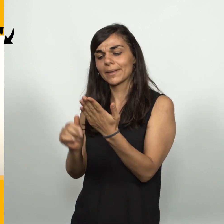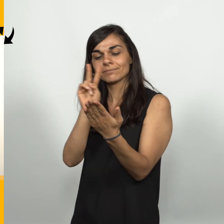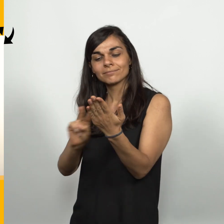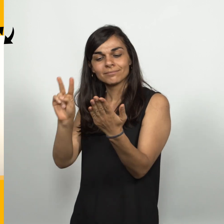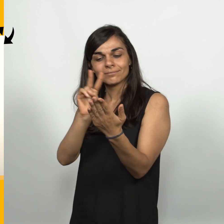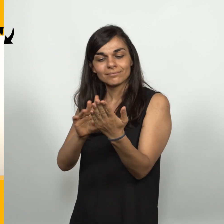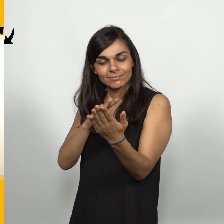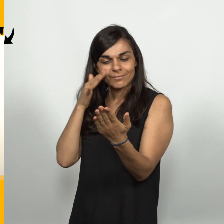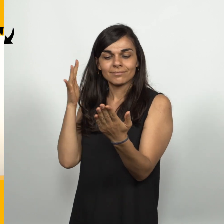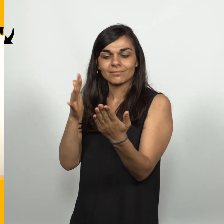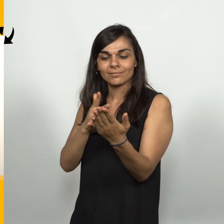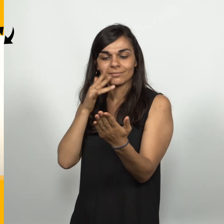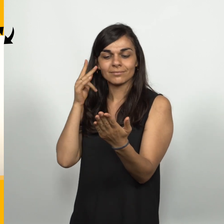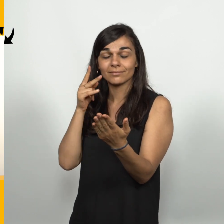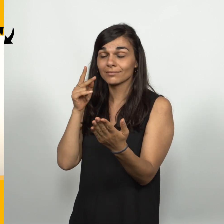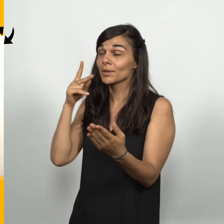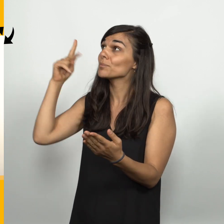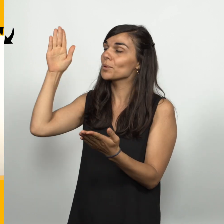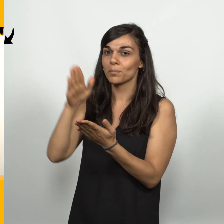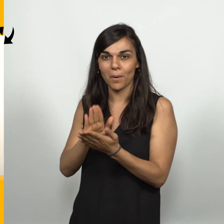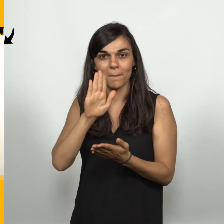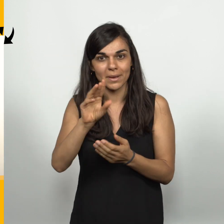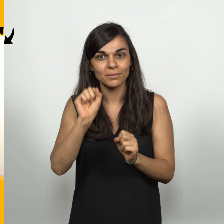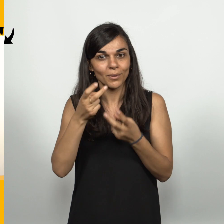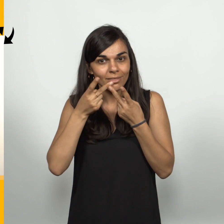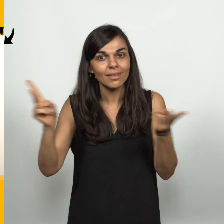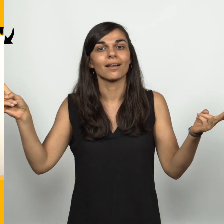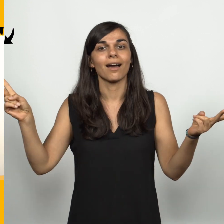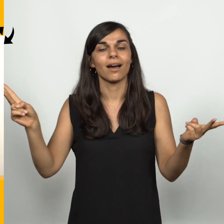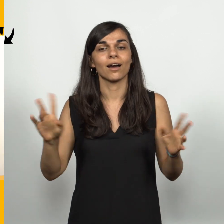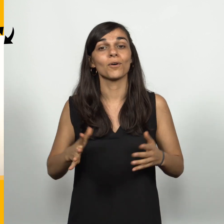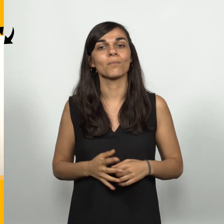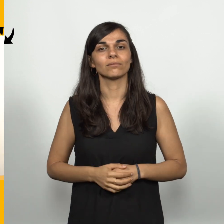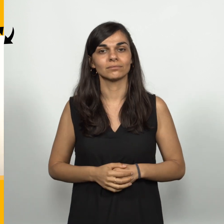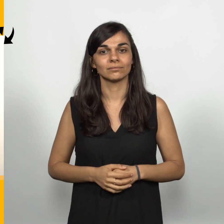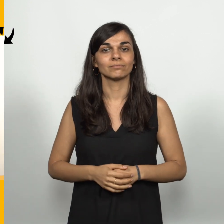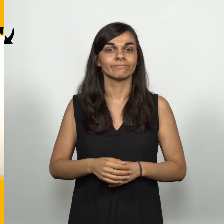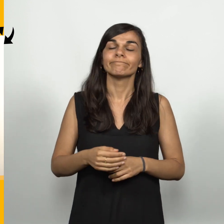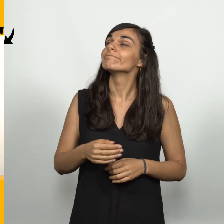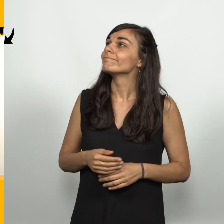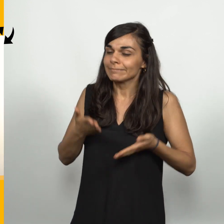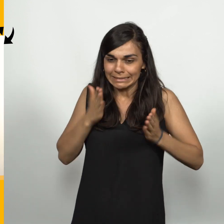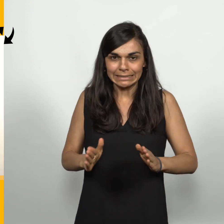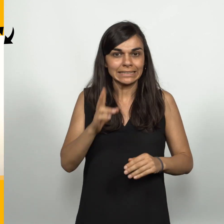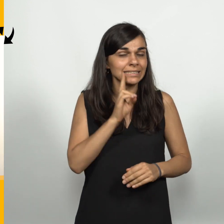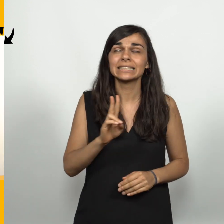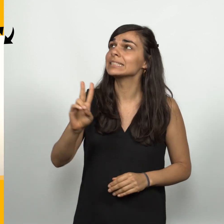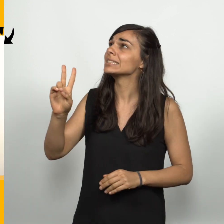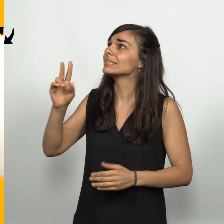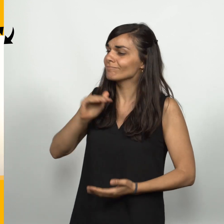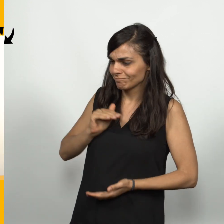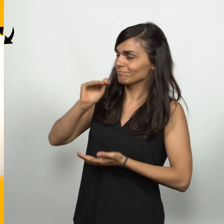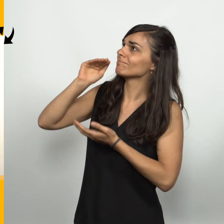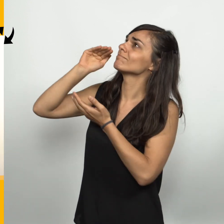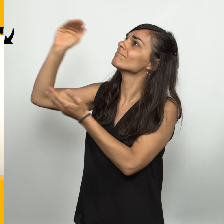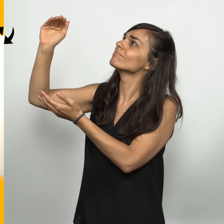déclarant ses promesses de cette manière. Je décide de tout te remettre, Seigneur, et de garder ma paix, car c'est dans le calme et la